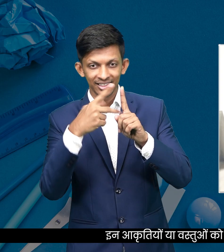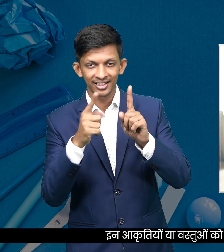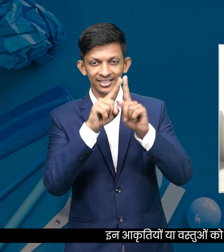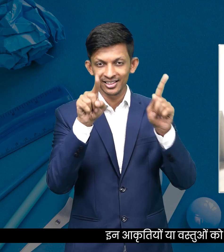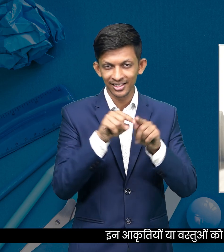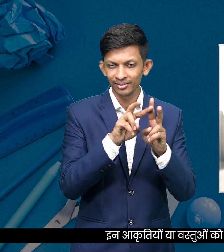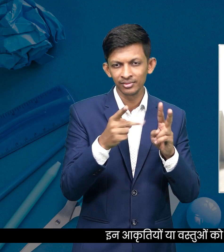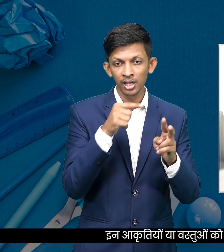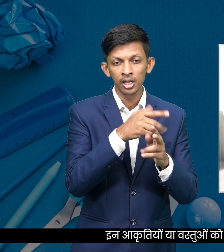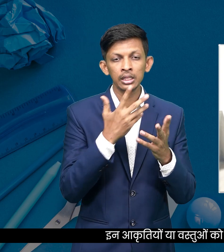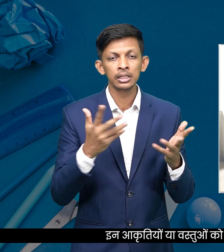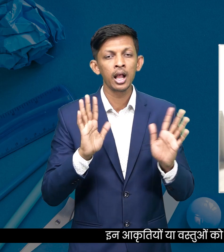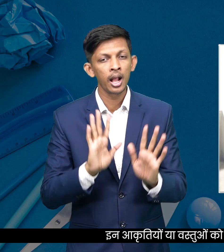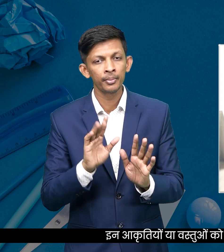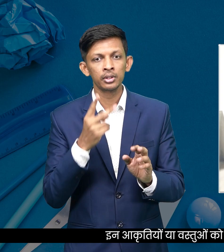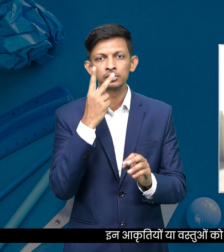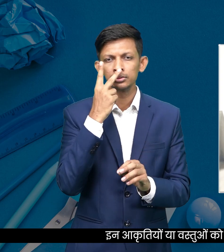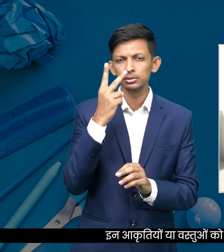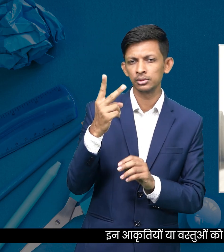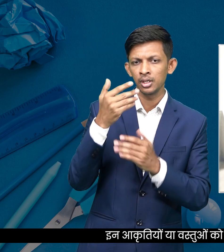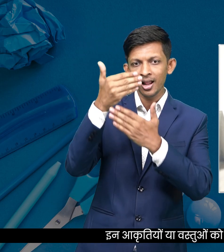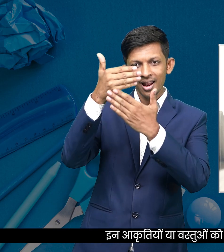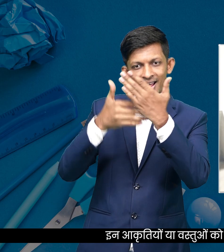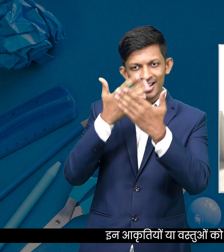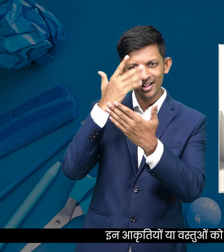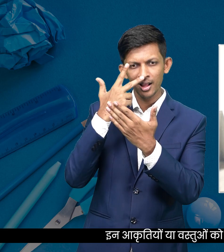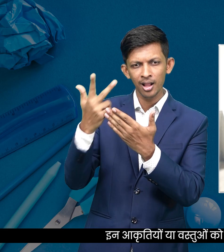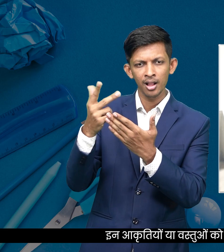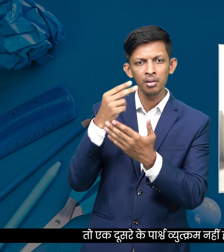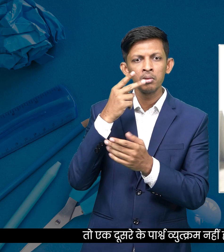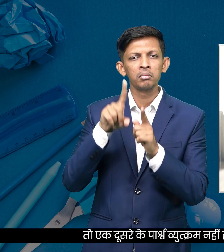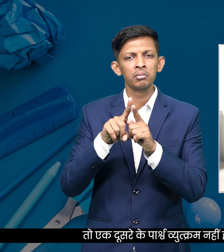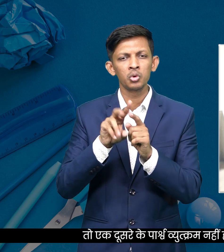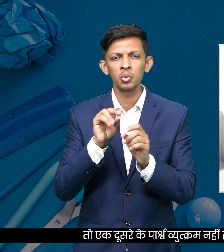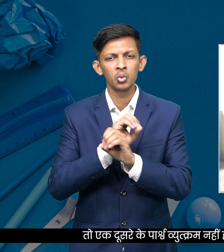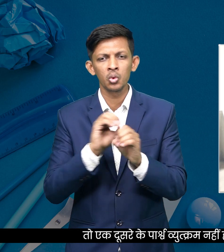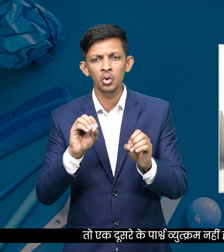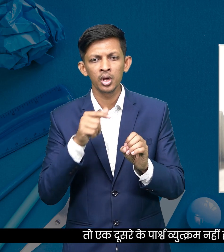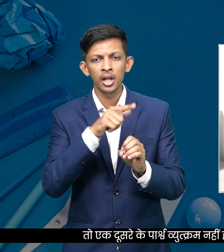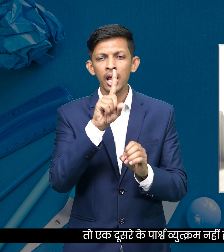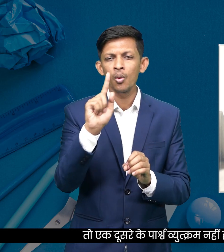इन आकृतियों या वस्तुओं को जब एक दर्पण में देखा जाता है तो एक दूसरे के